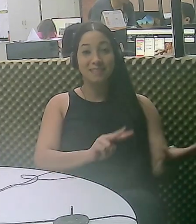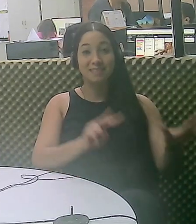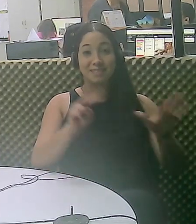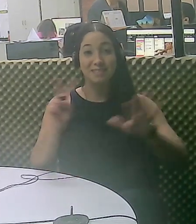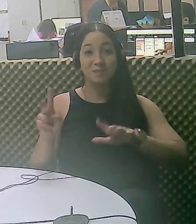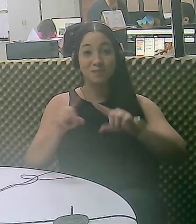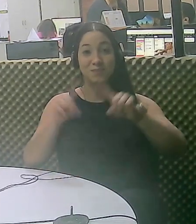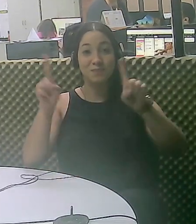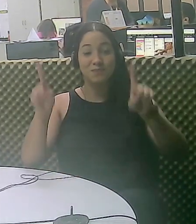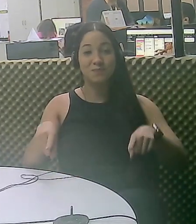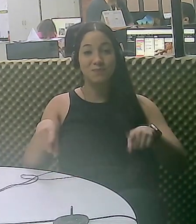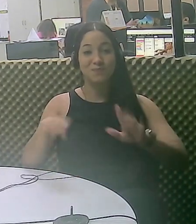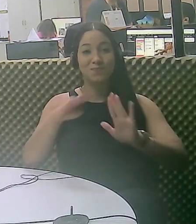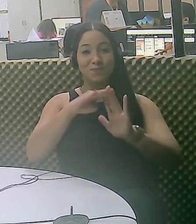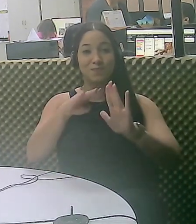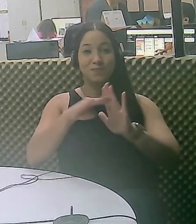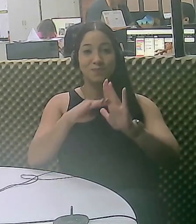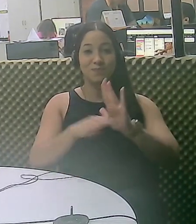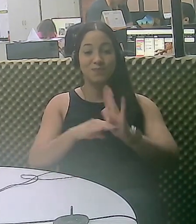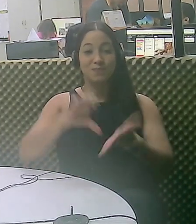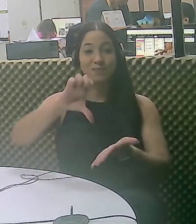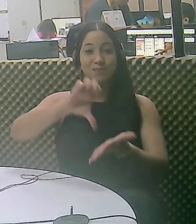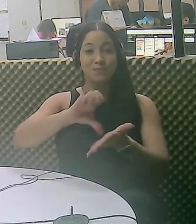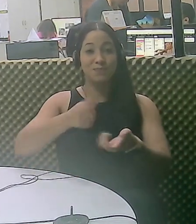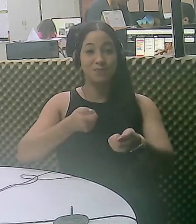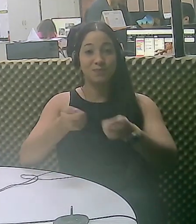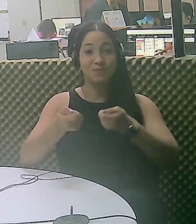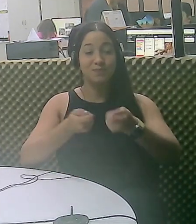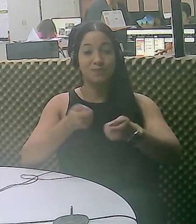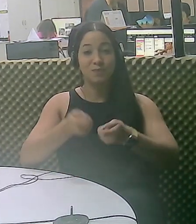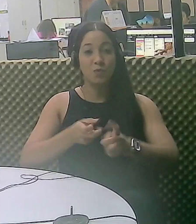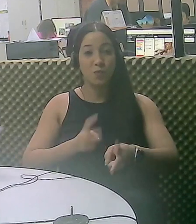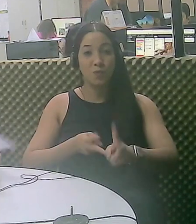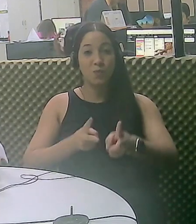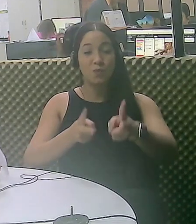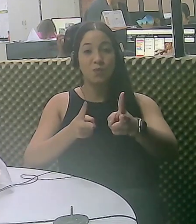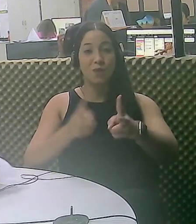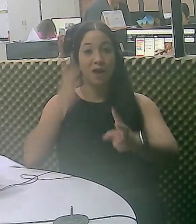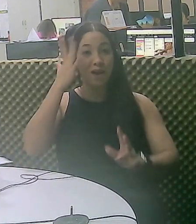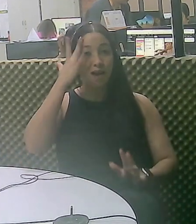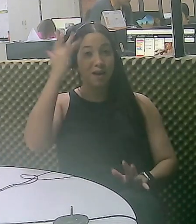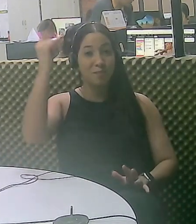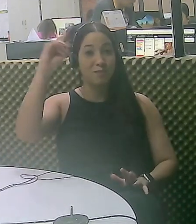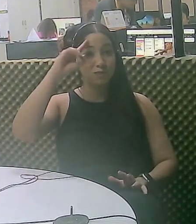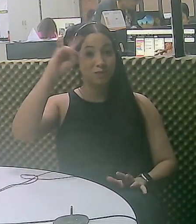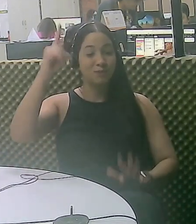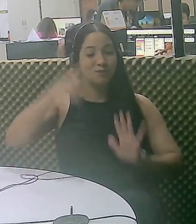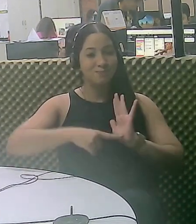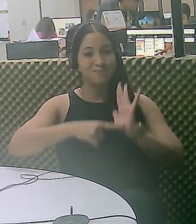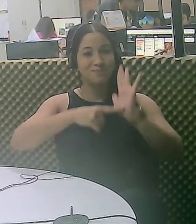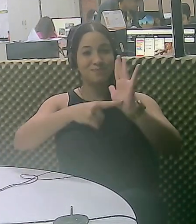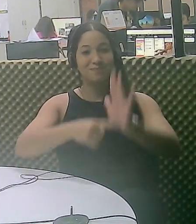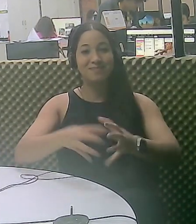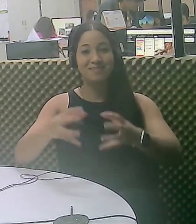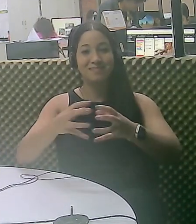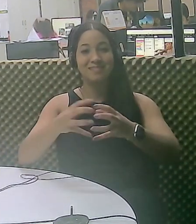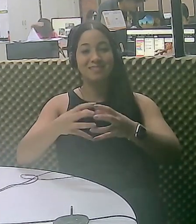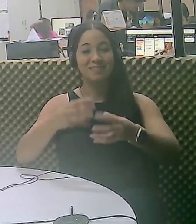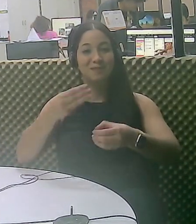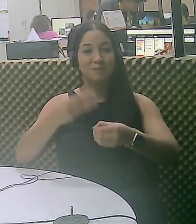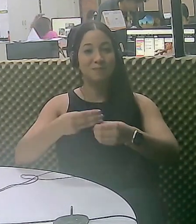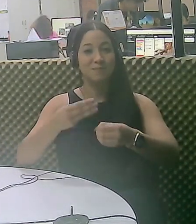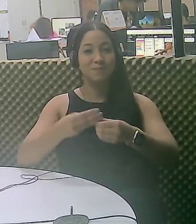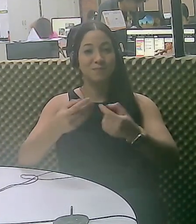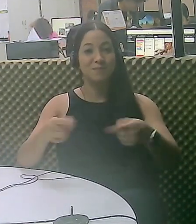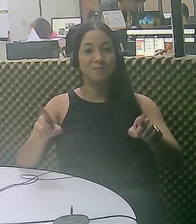do Servidor. Programação no Centro Administrativo continua. E amanhã é dia de apresentação da Banda